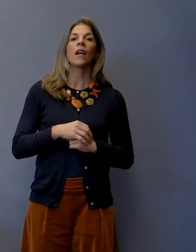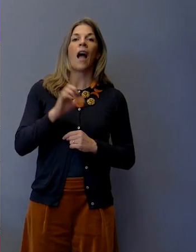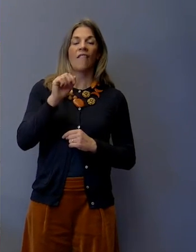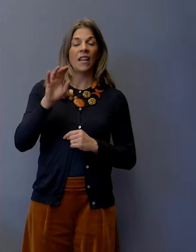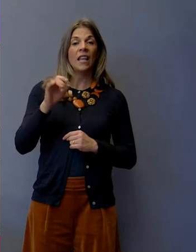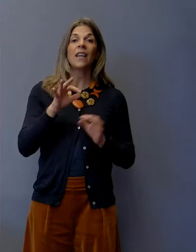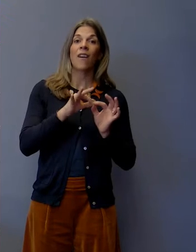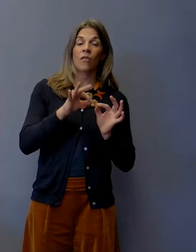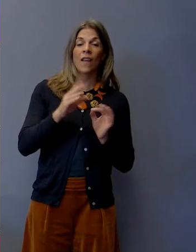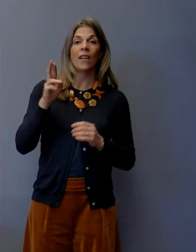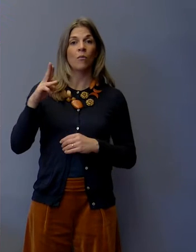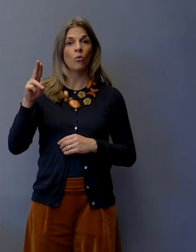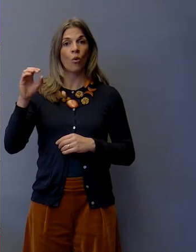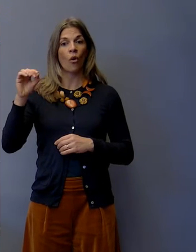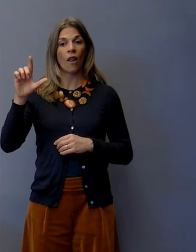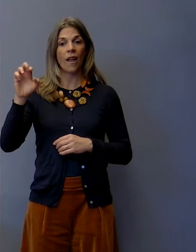consigliera bruccoleri